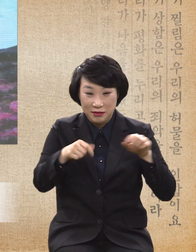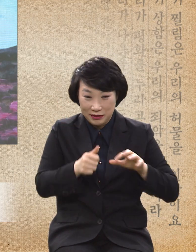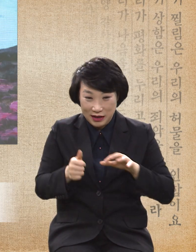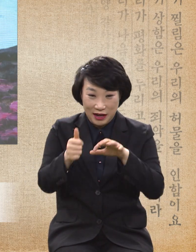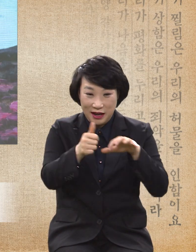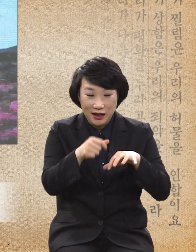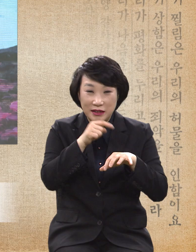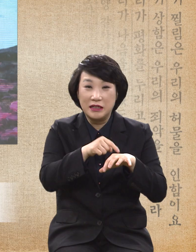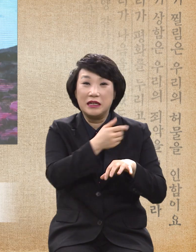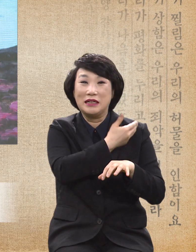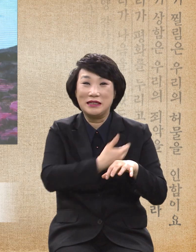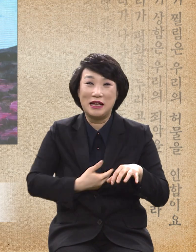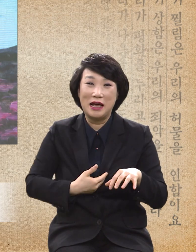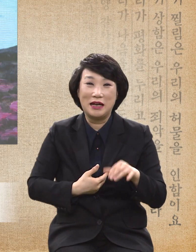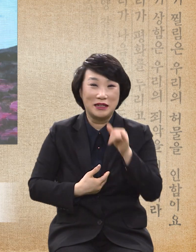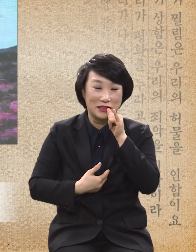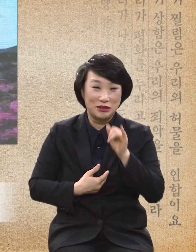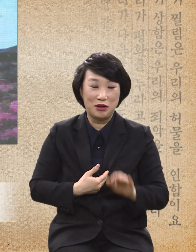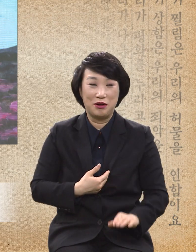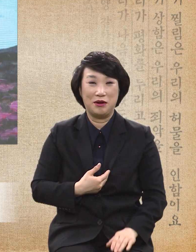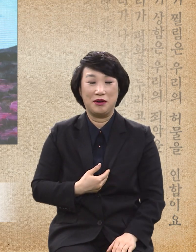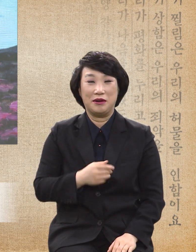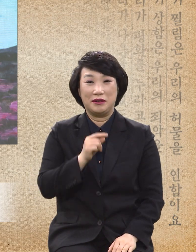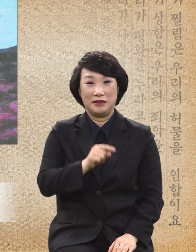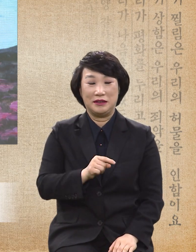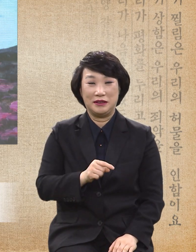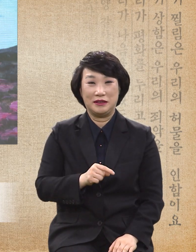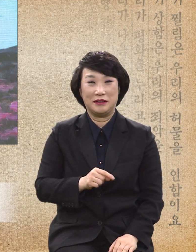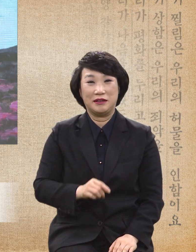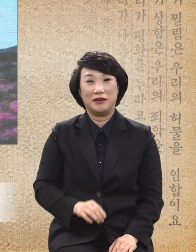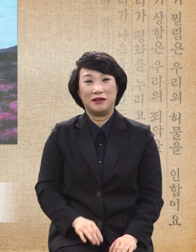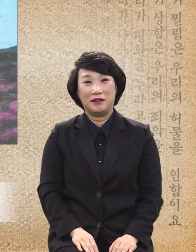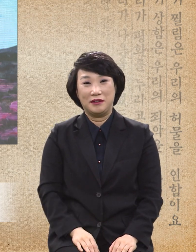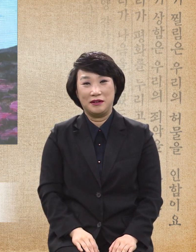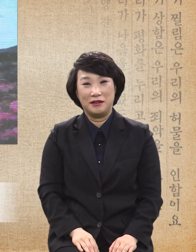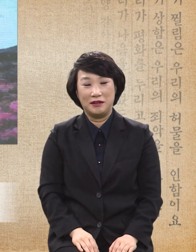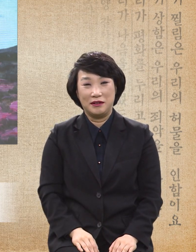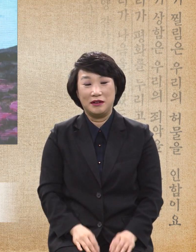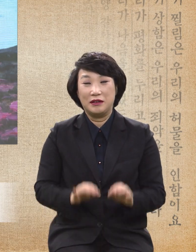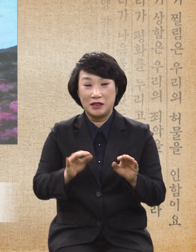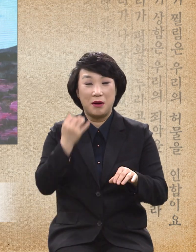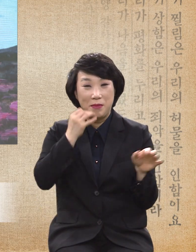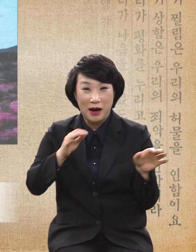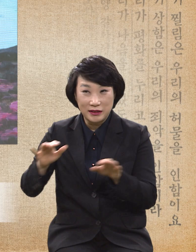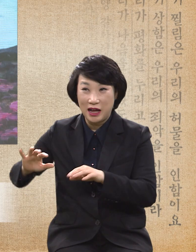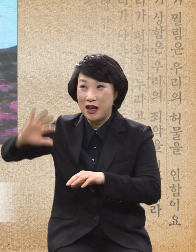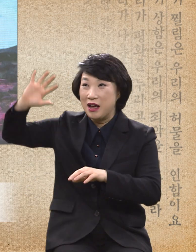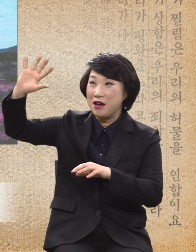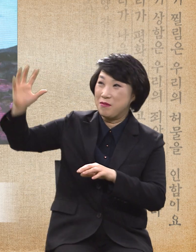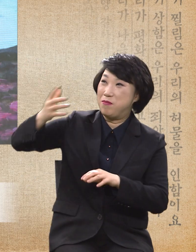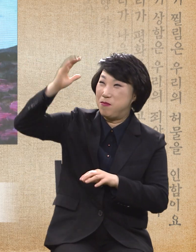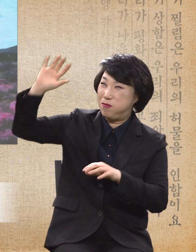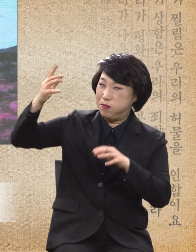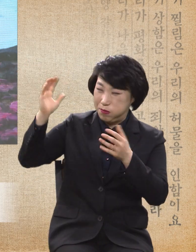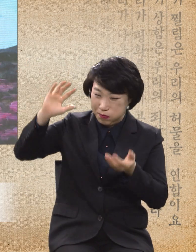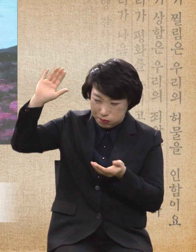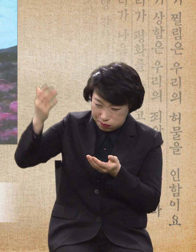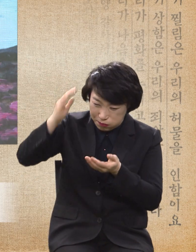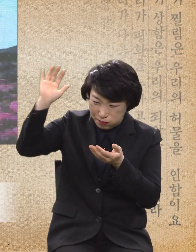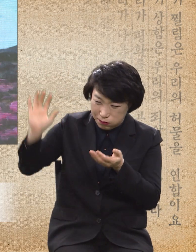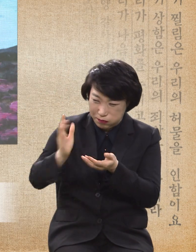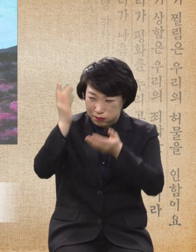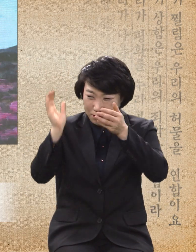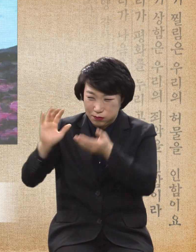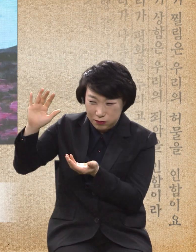의기양양하게 따라다니던 이 제자들, 바다의 광풍 앞에서